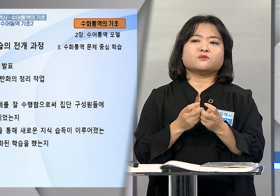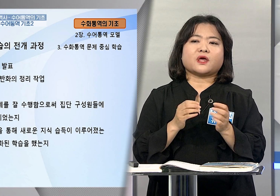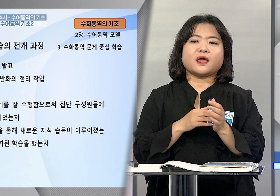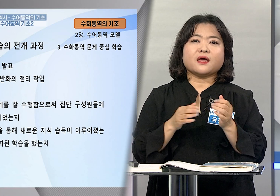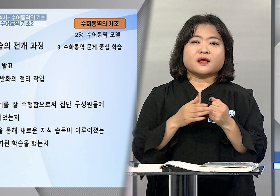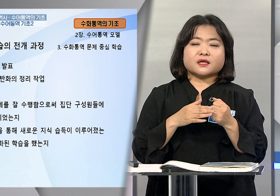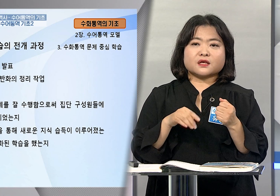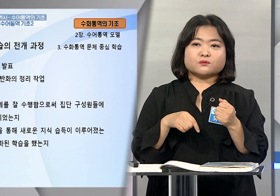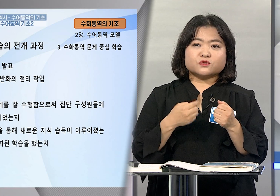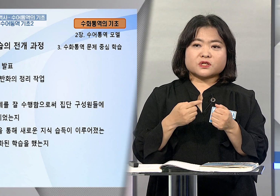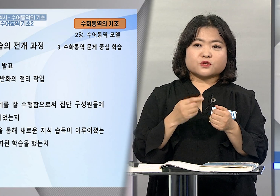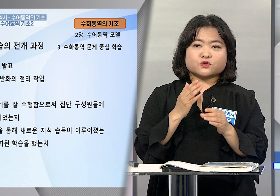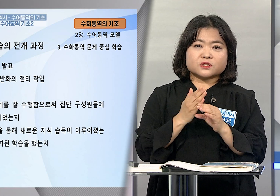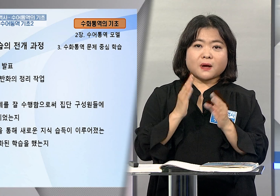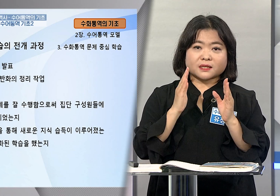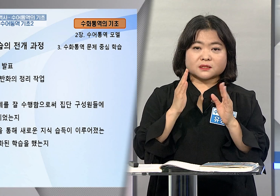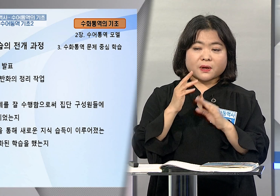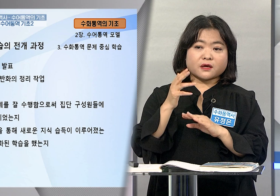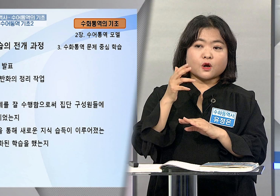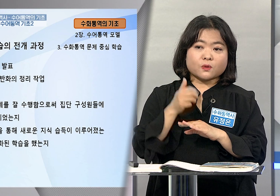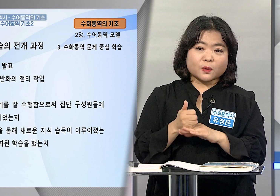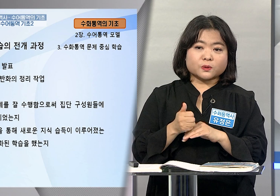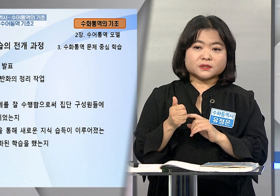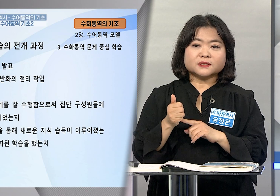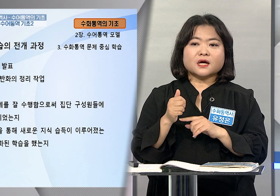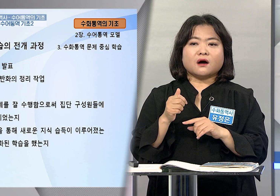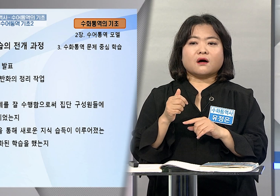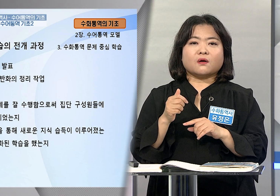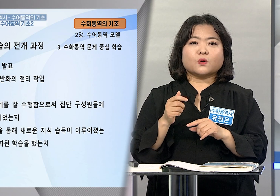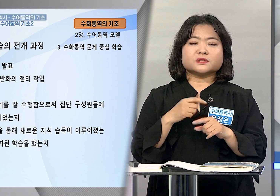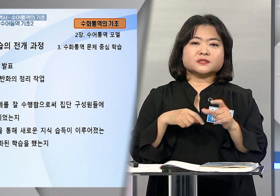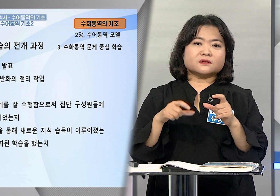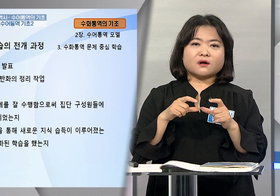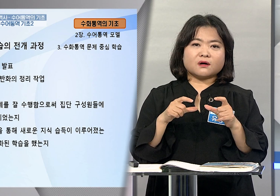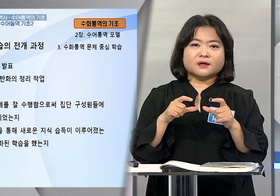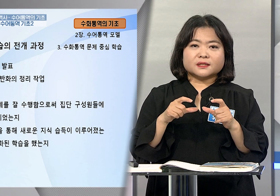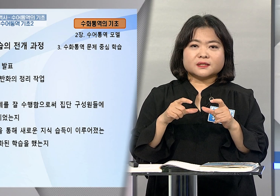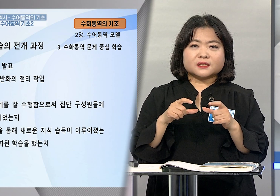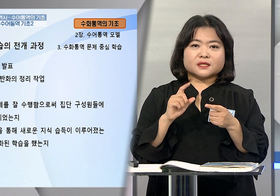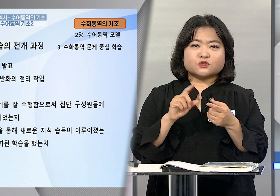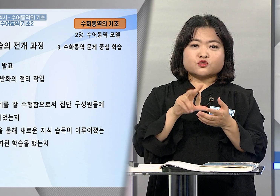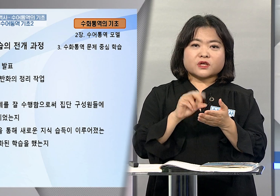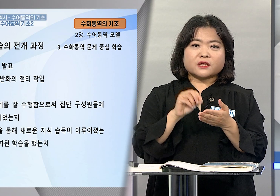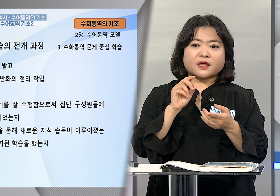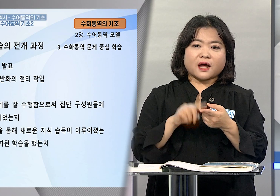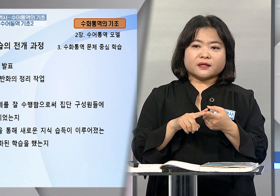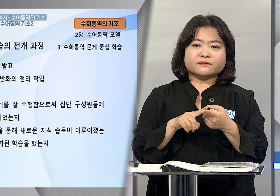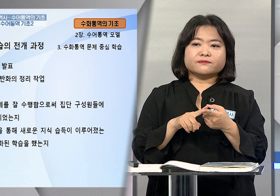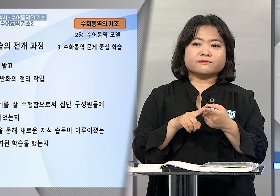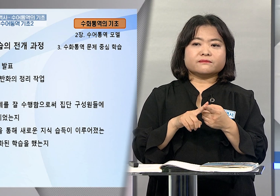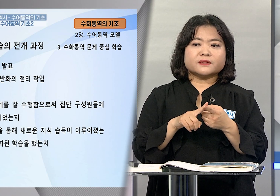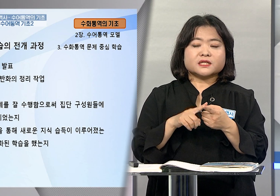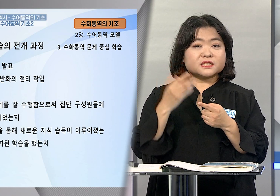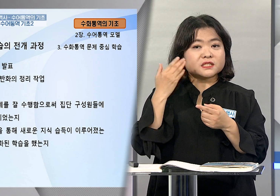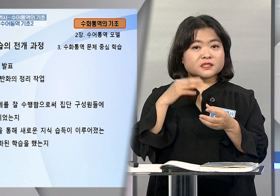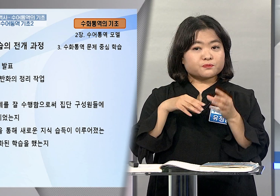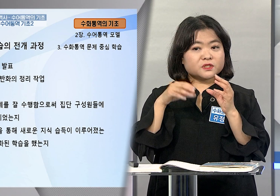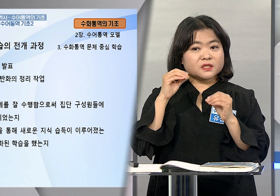때문에 이 문제중심 학습의 결과로는 훨씬 더 이 주제에 대한 지식